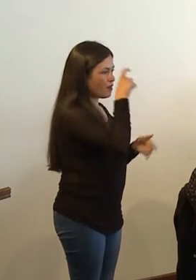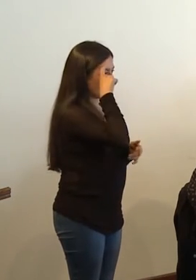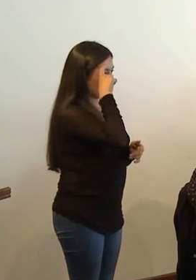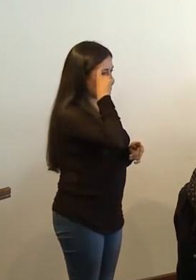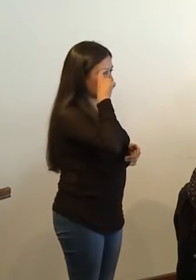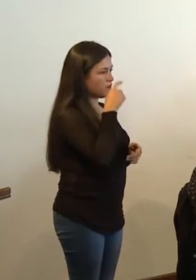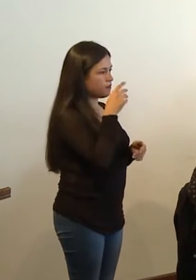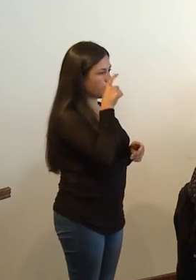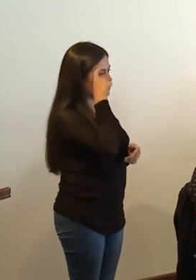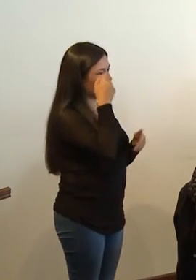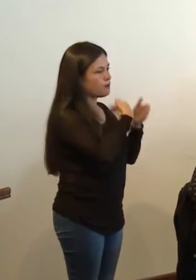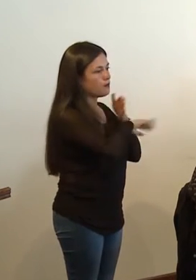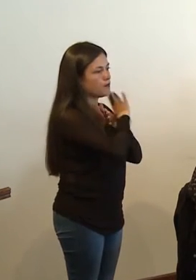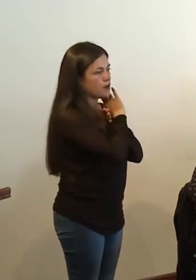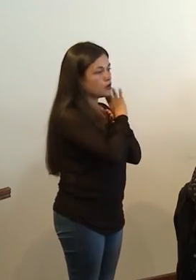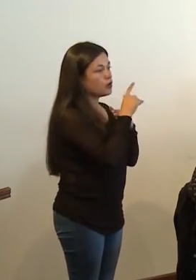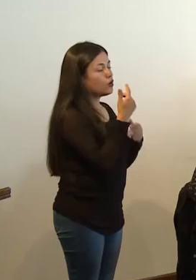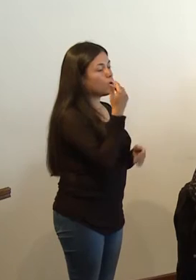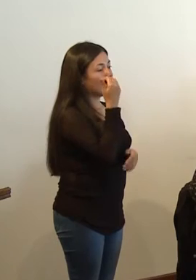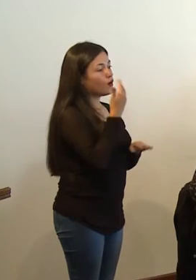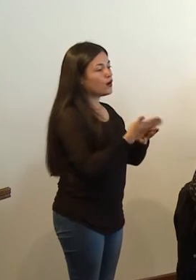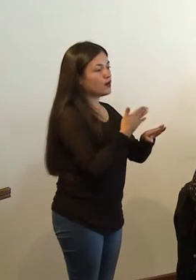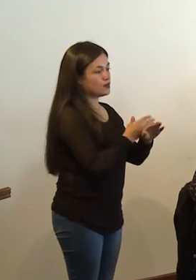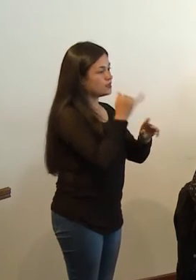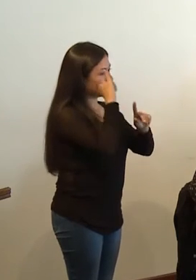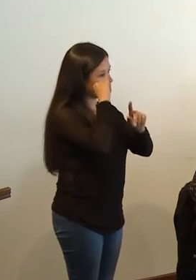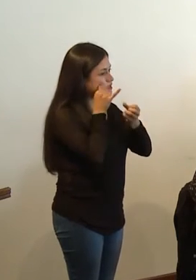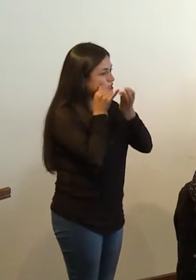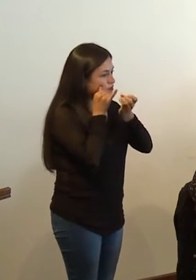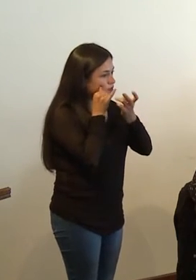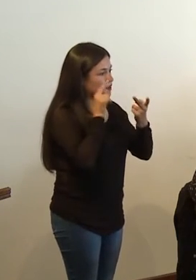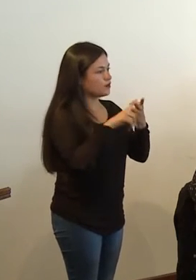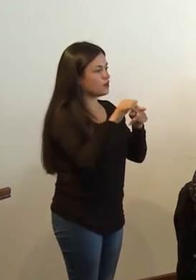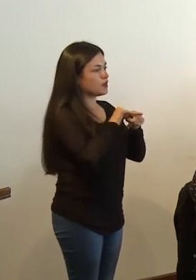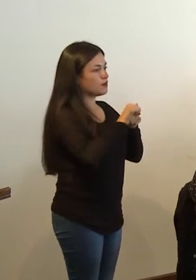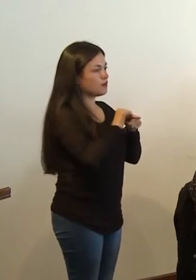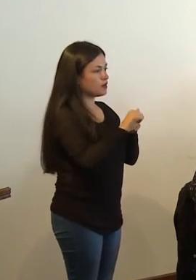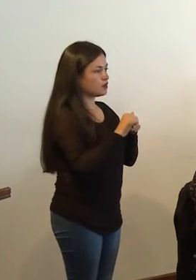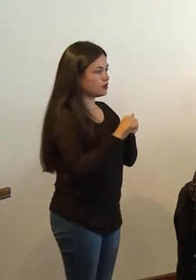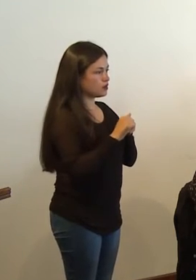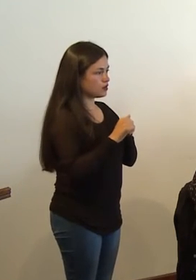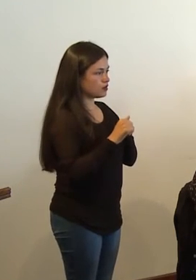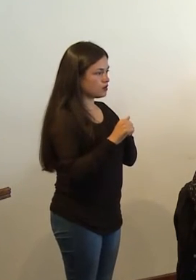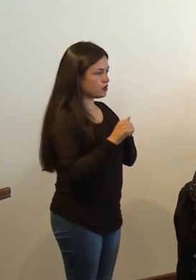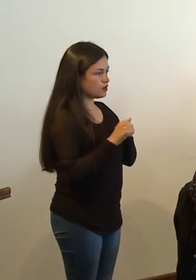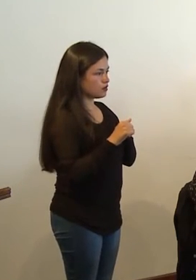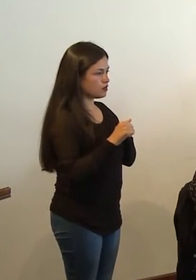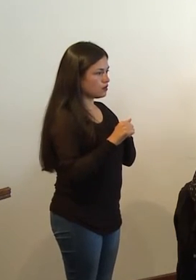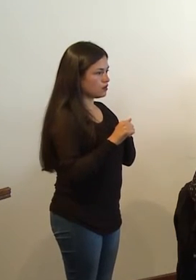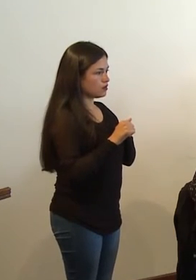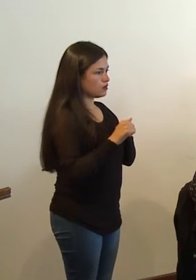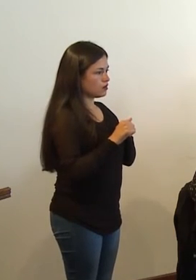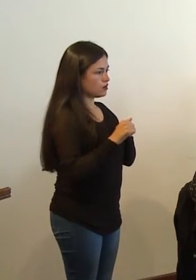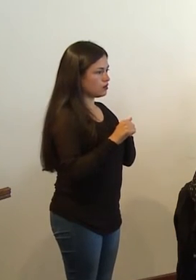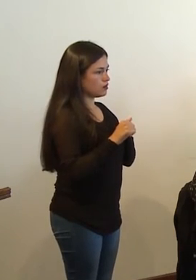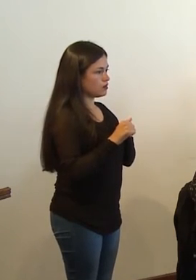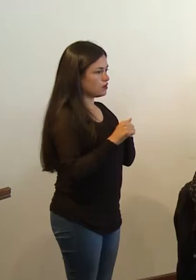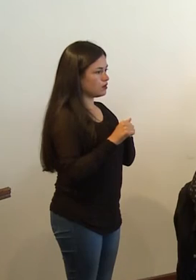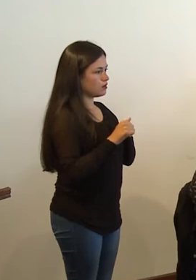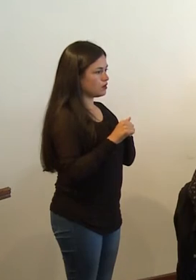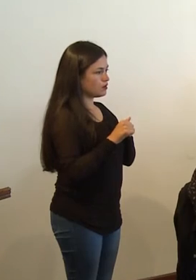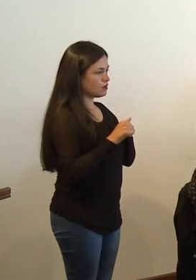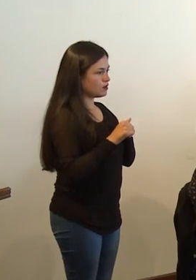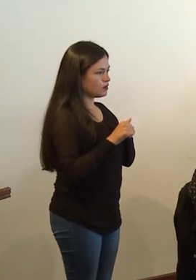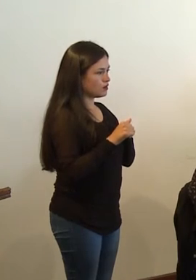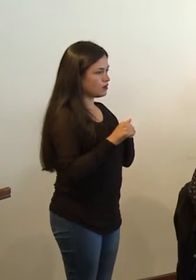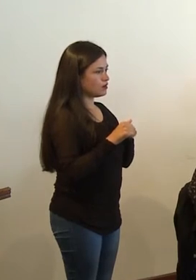vinculado al Departamento de Psicopedagogía, de práctica docente en espacios diferentes a